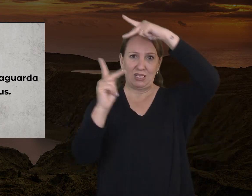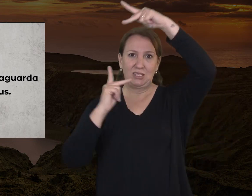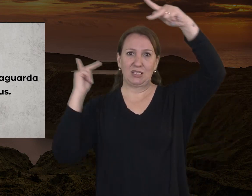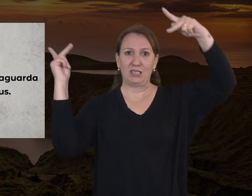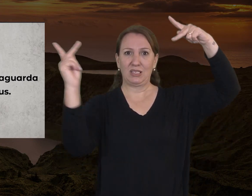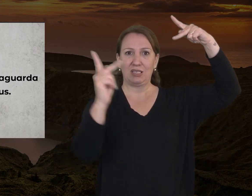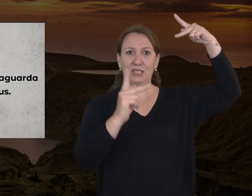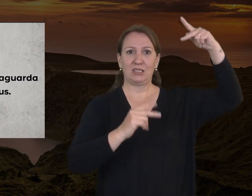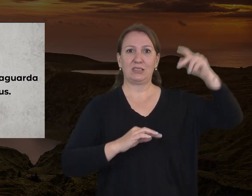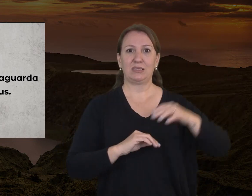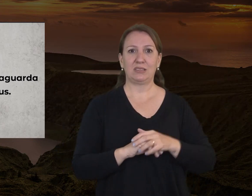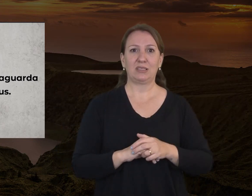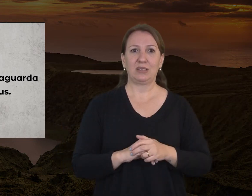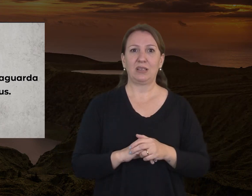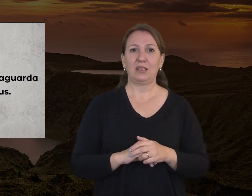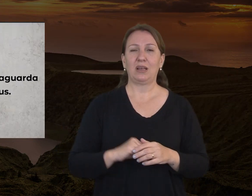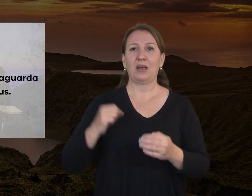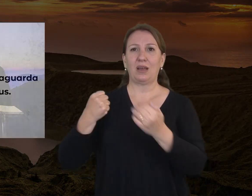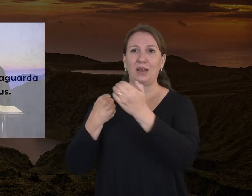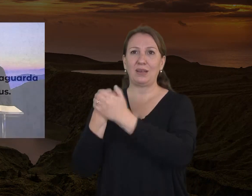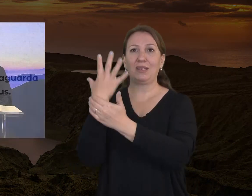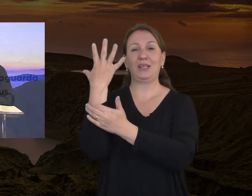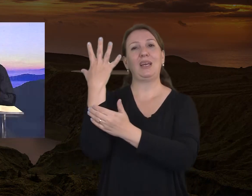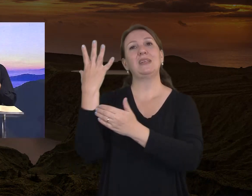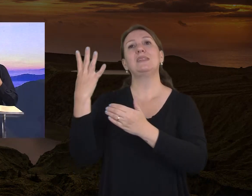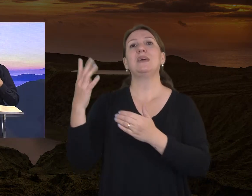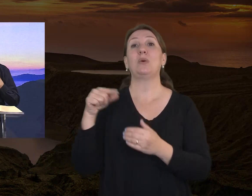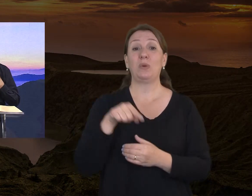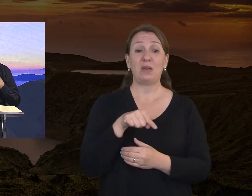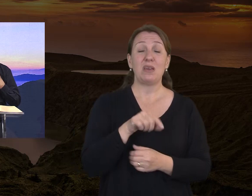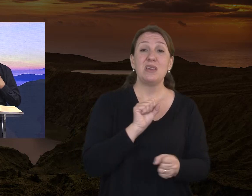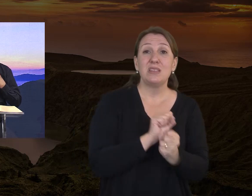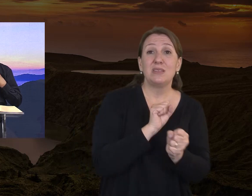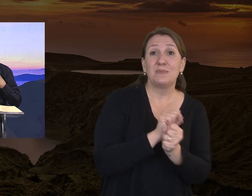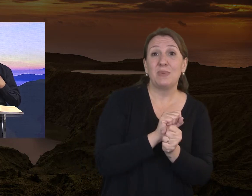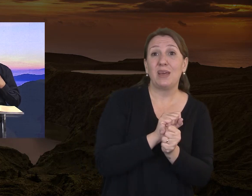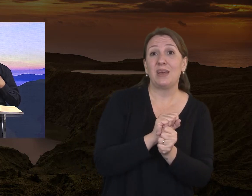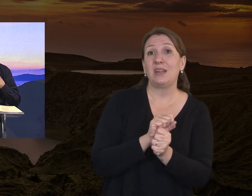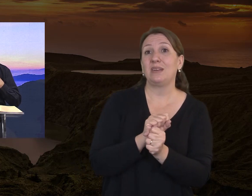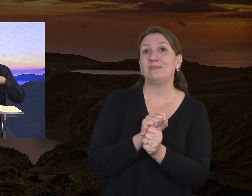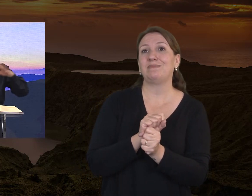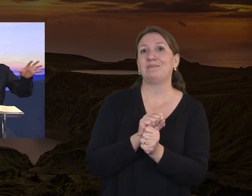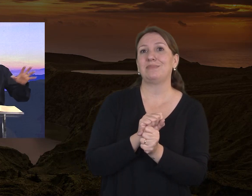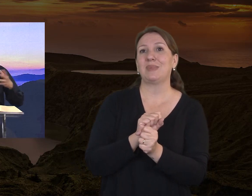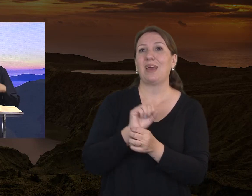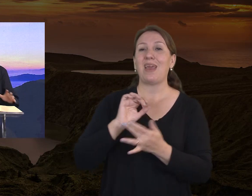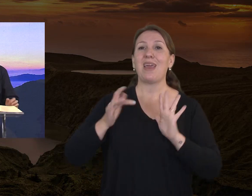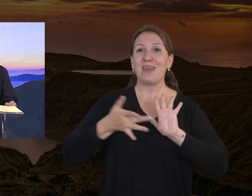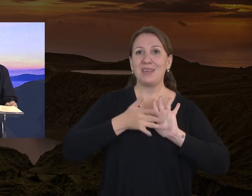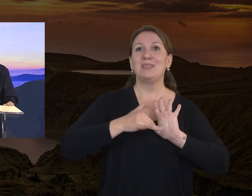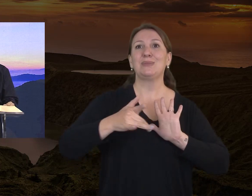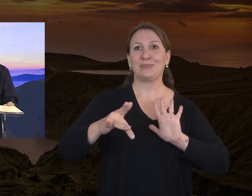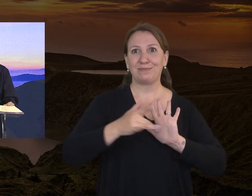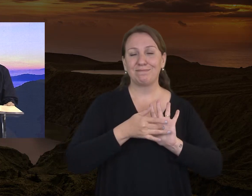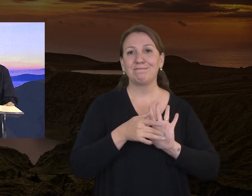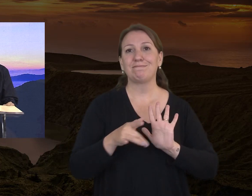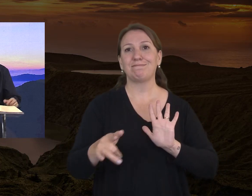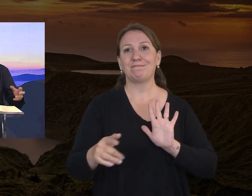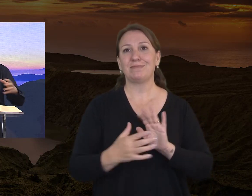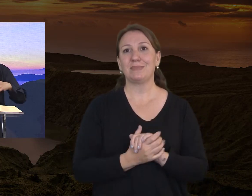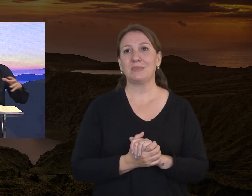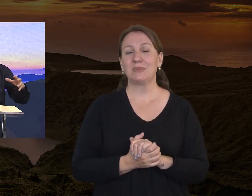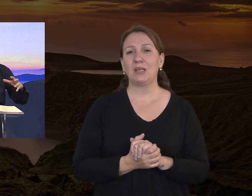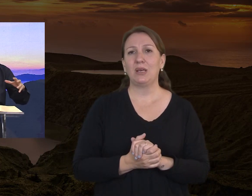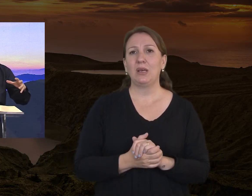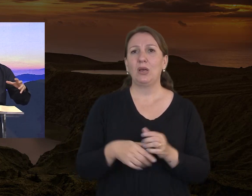Deus. Em 1 João capítulo 3, versículo 2 diz: hoje as pessoas ainda não percebem que nós somos filhos de Deus. Nós